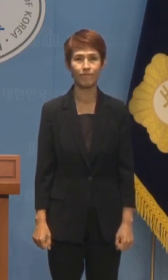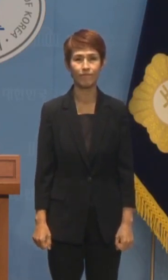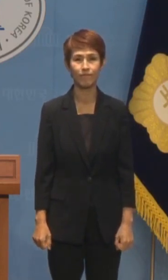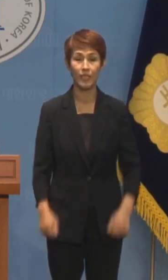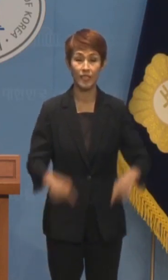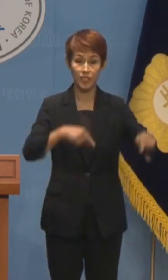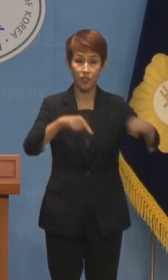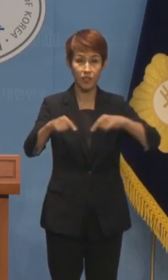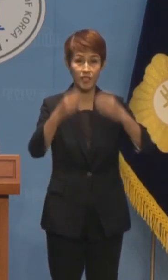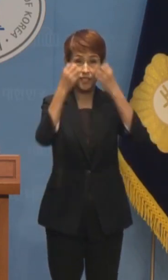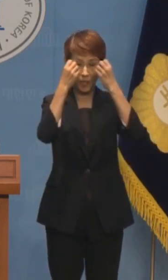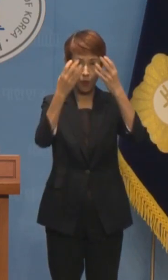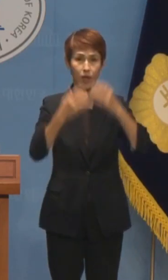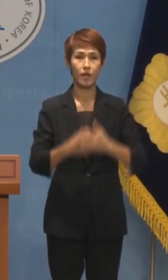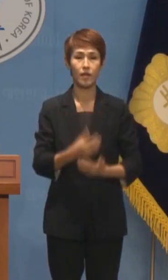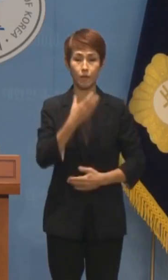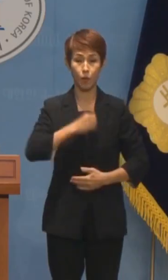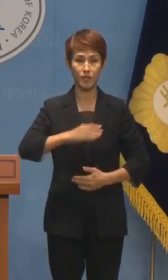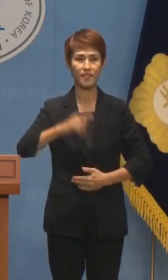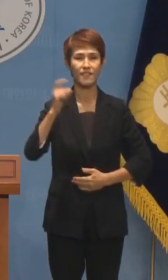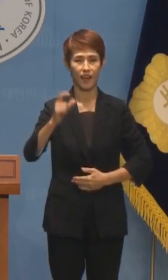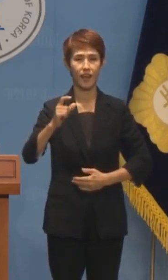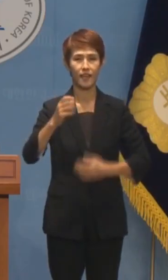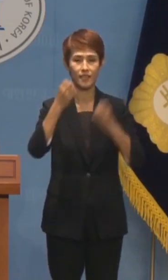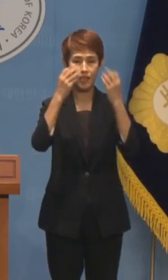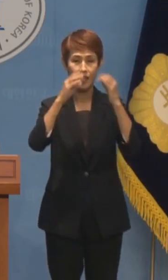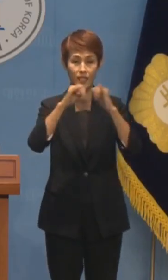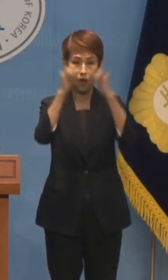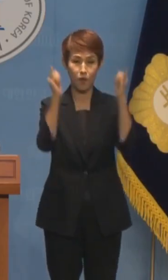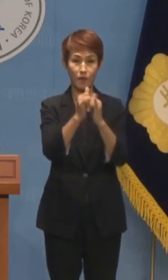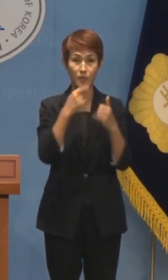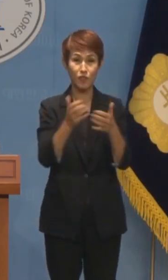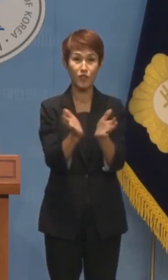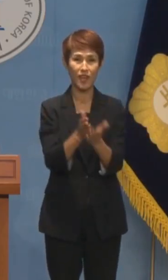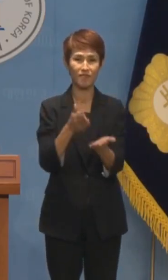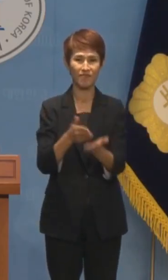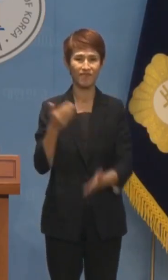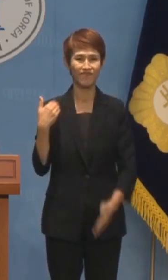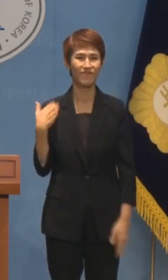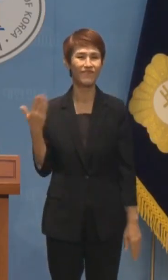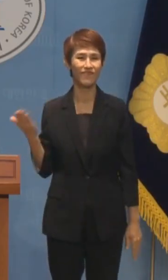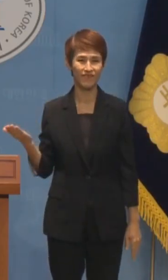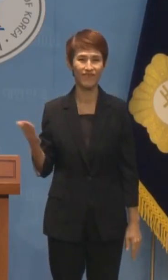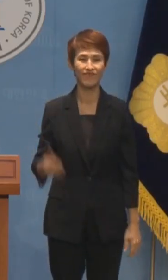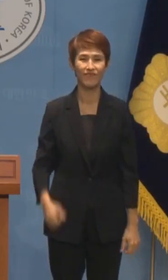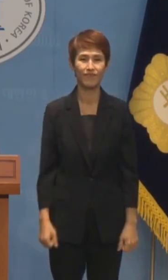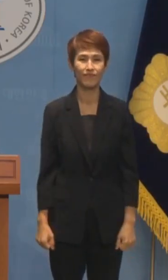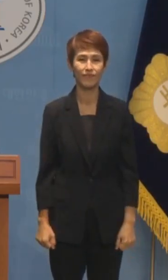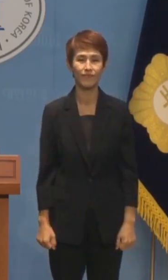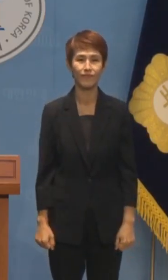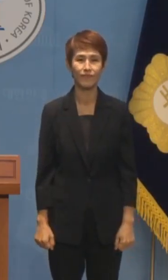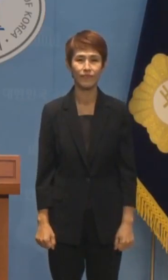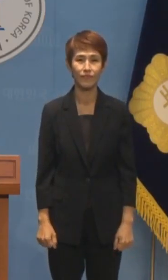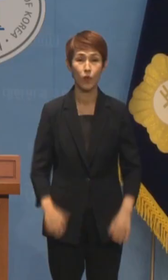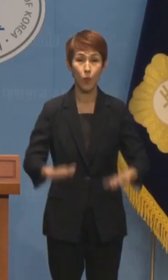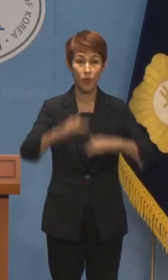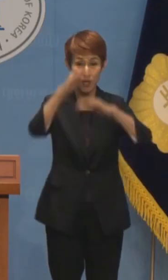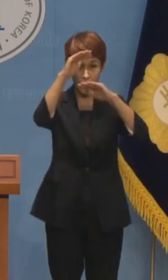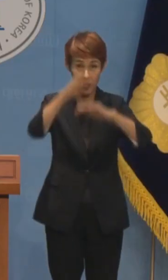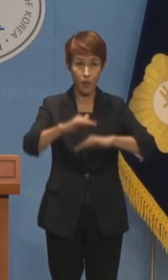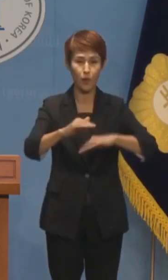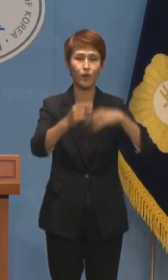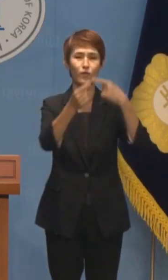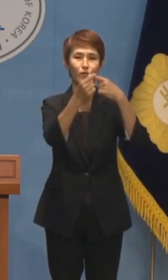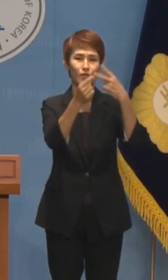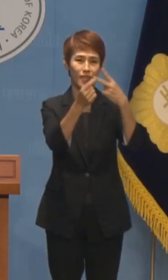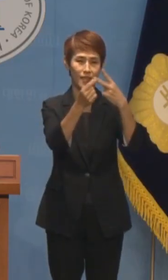정치를 새롭게, 복지를 강하게 사회민주당 대변인 임명희입니다. 오늘 브리핑은 2개로